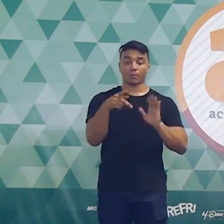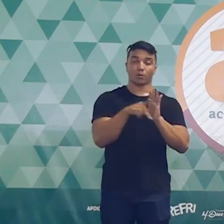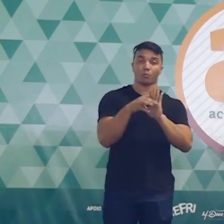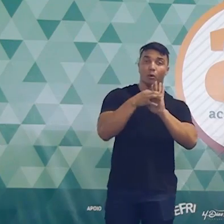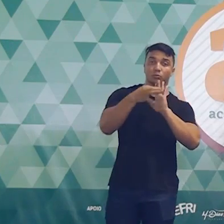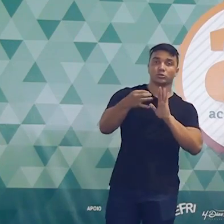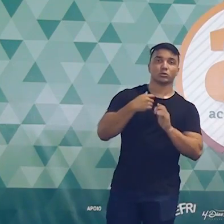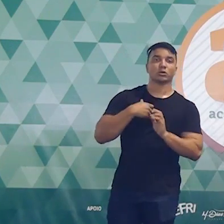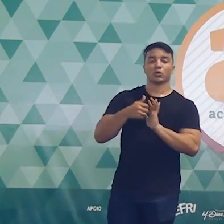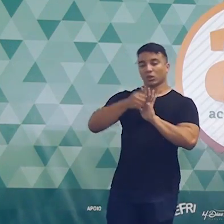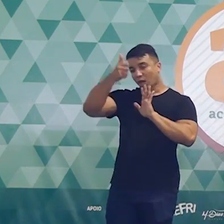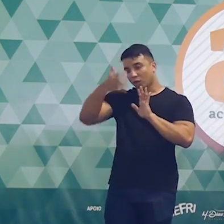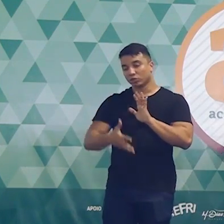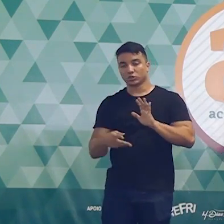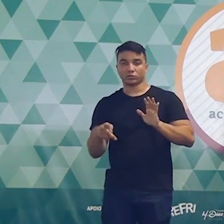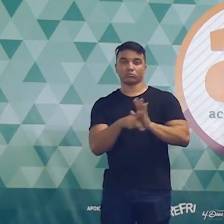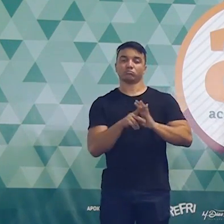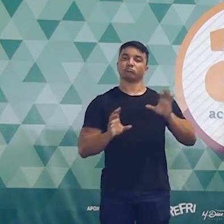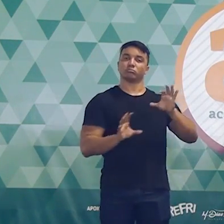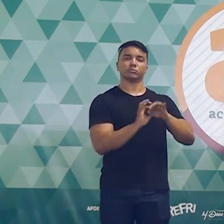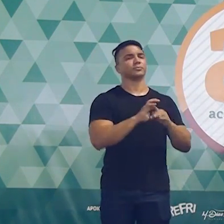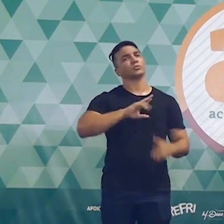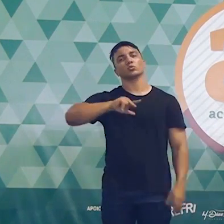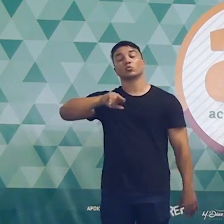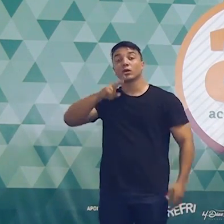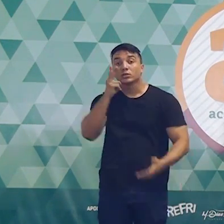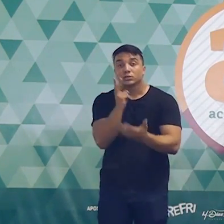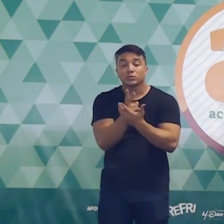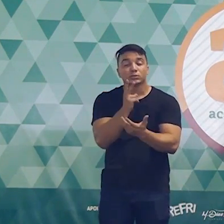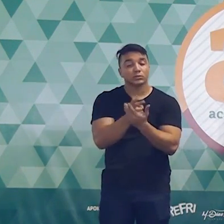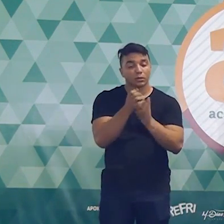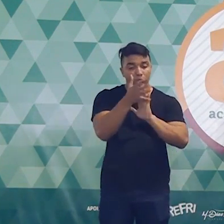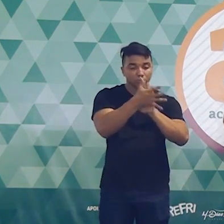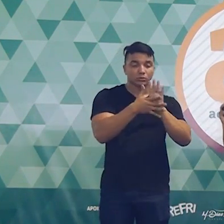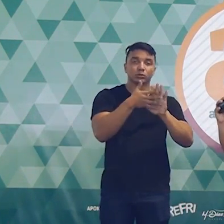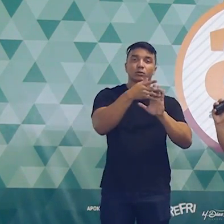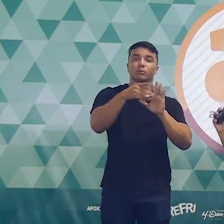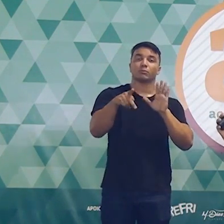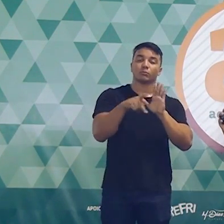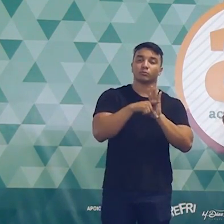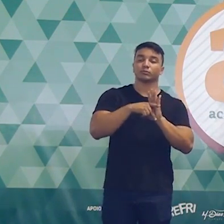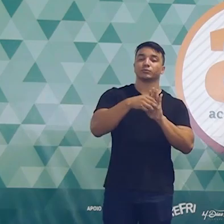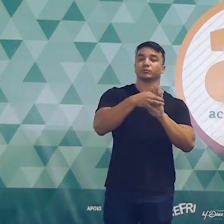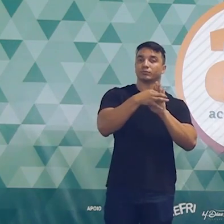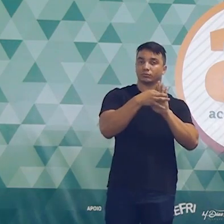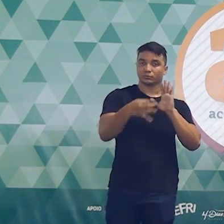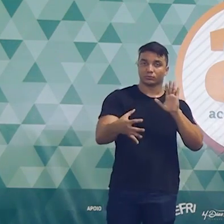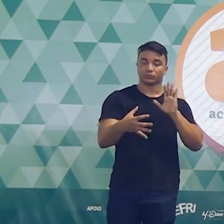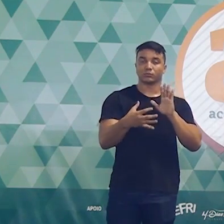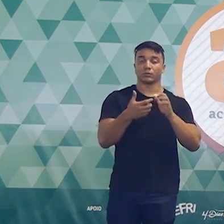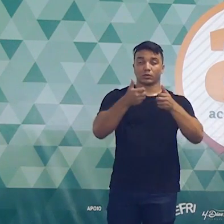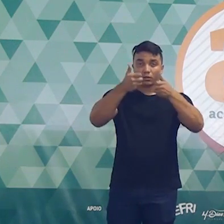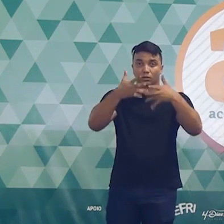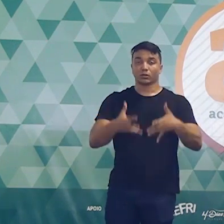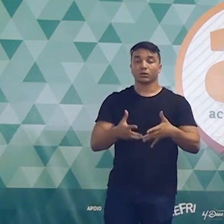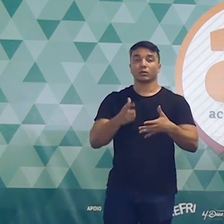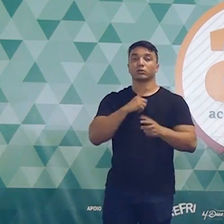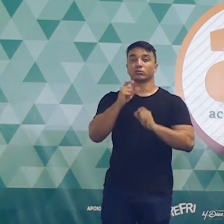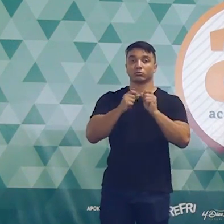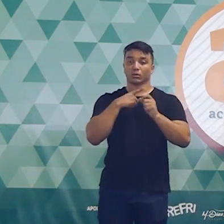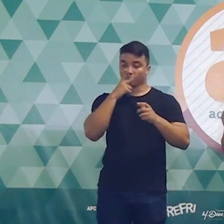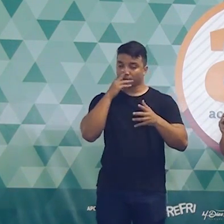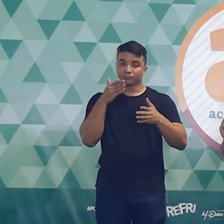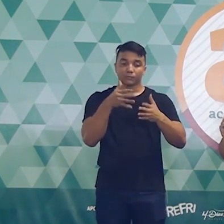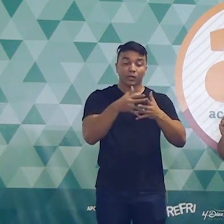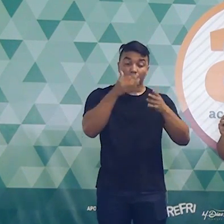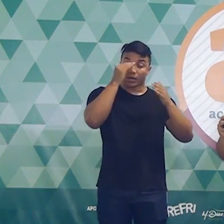opinião, narrativas convencionais, mas não é sempre um texto dissertativo, argumentativo, que pede uma intervenção que respeite